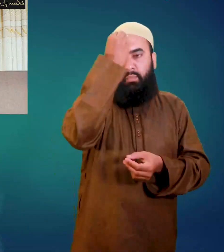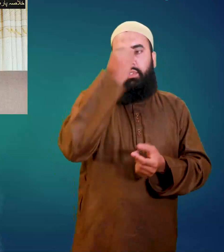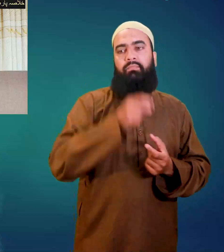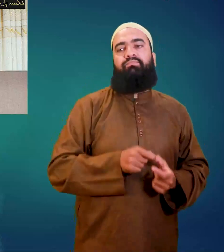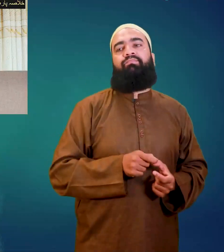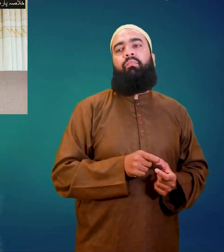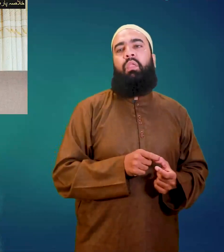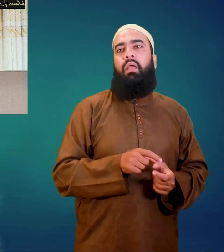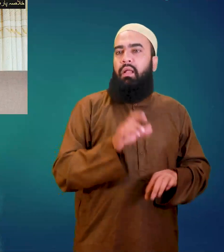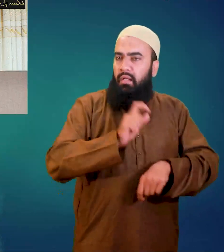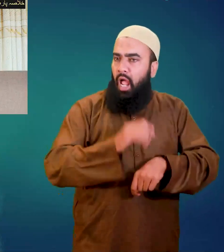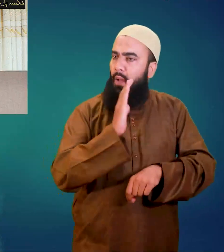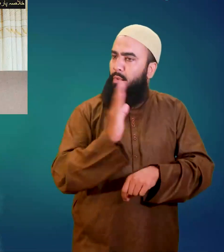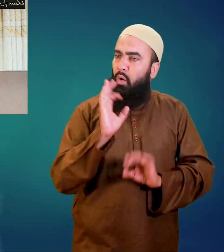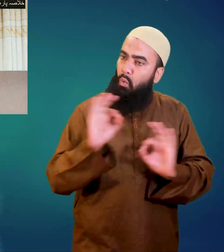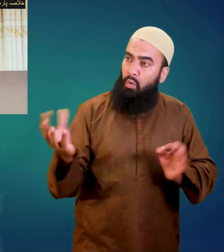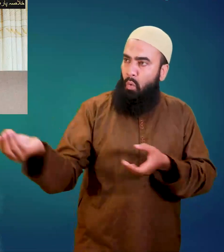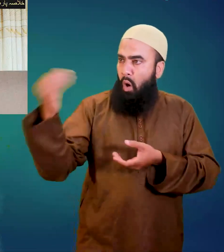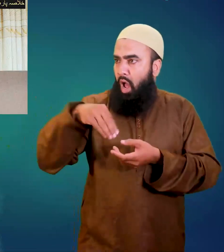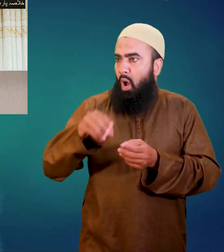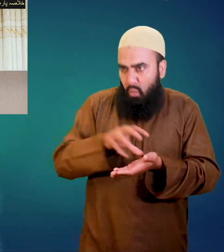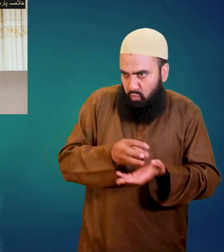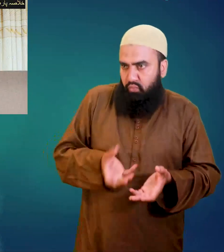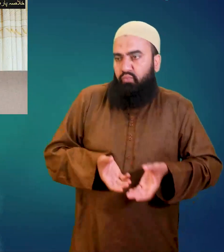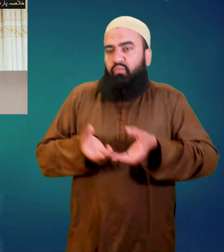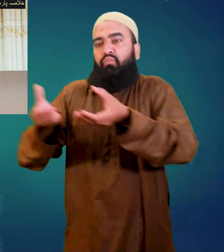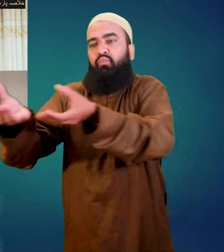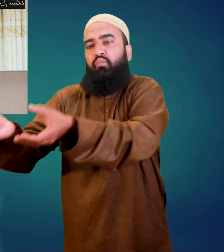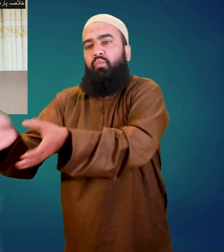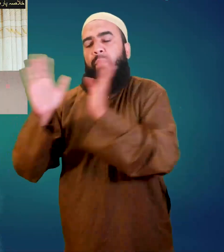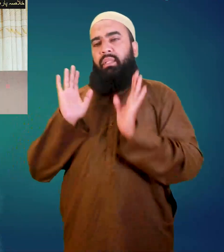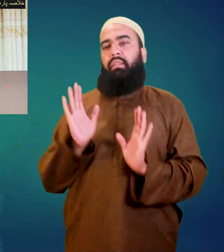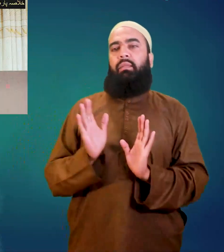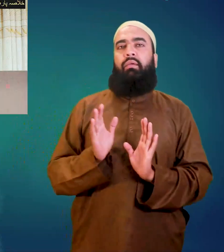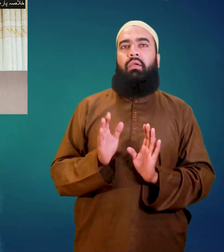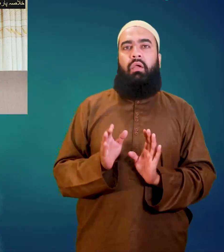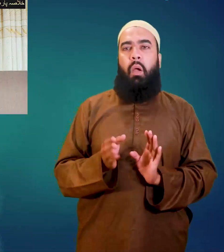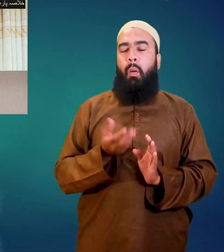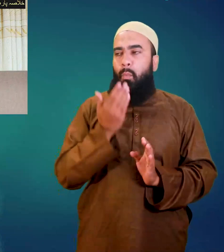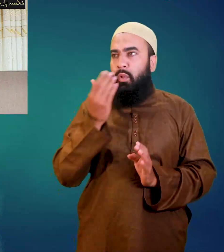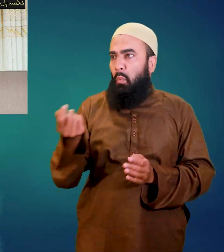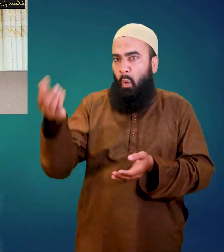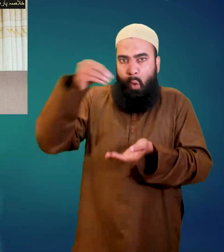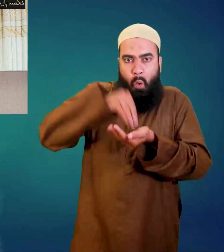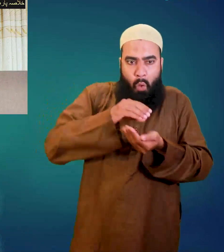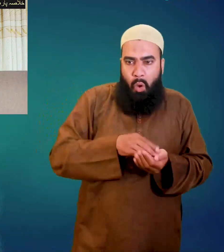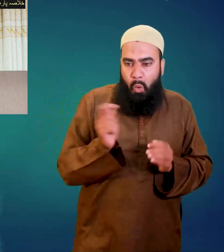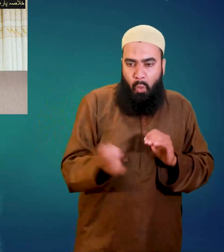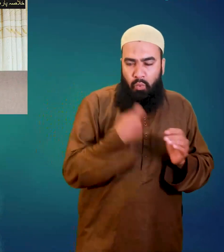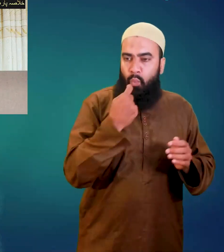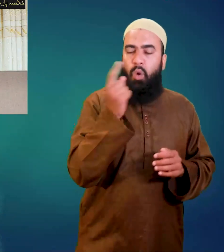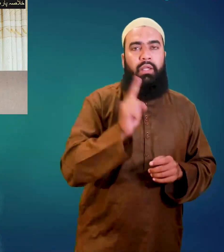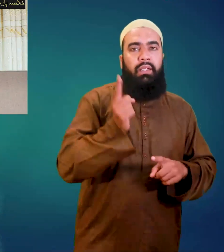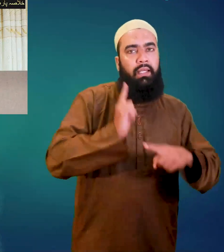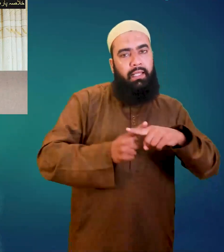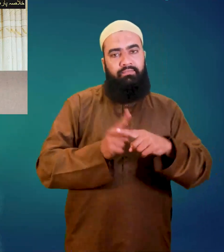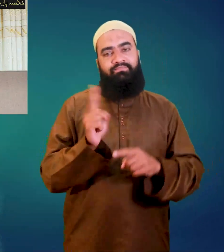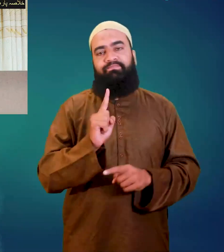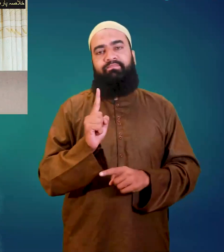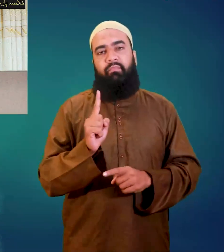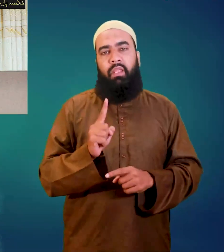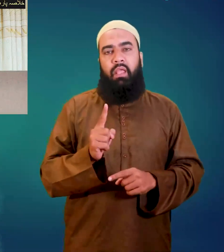ان امانتوں کو وہ دیانتداری کے ساتھ پورا کرتے ہیں۔ نمبر 6،